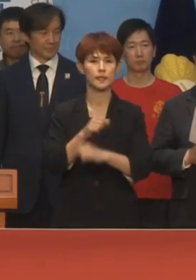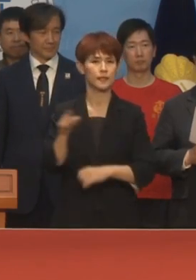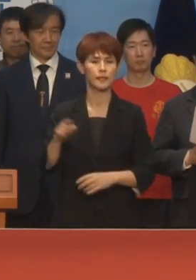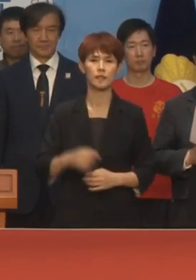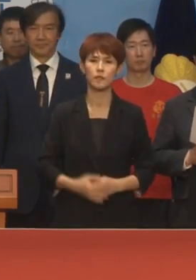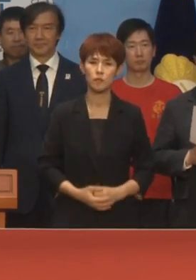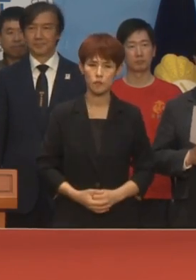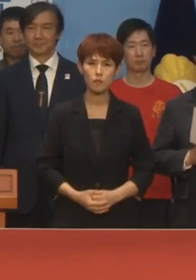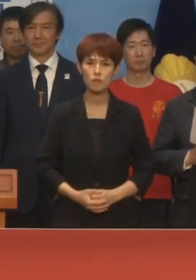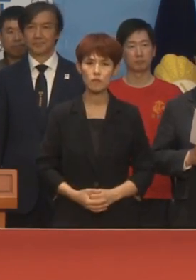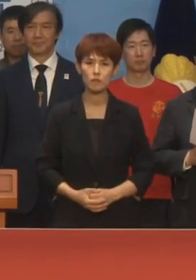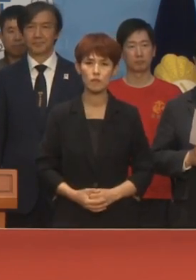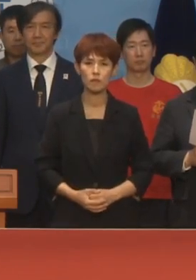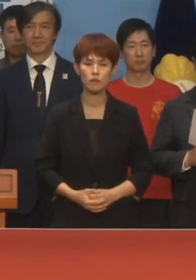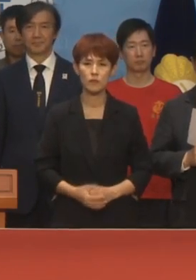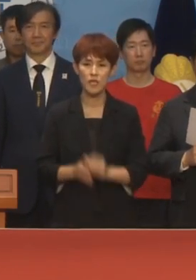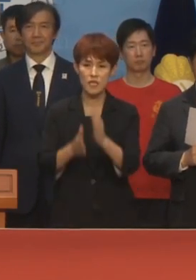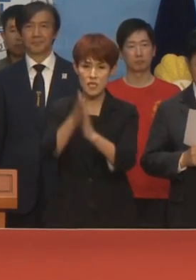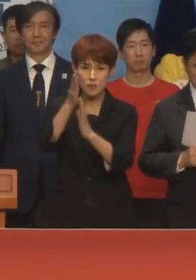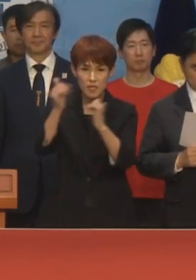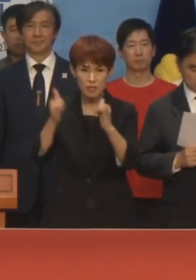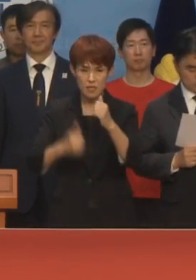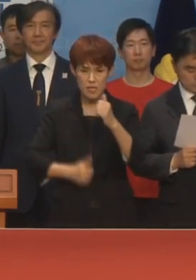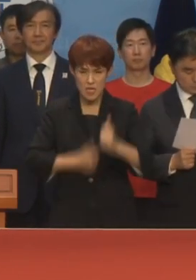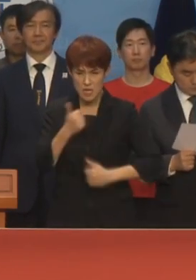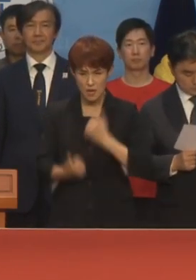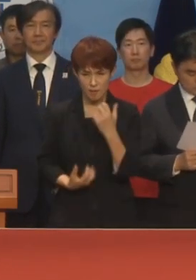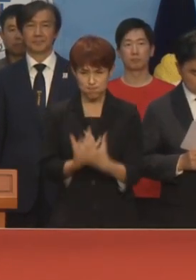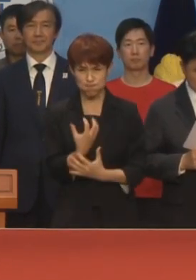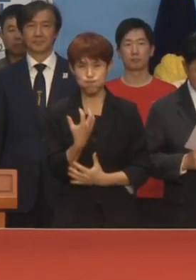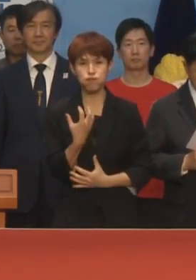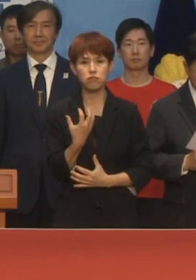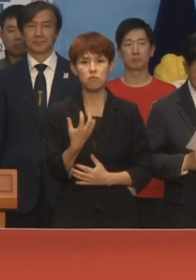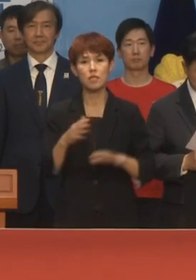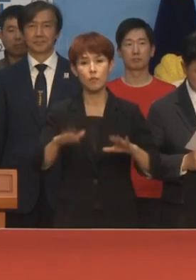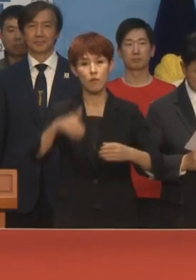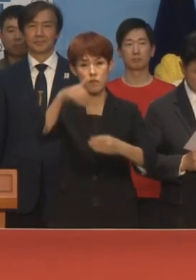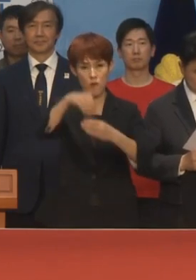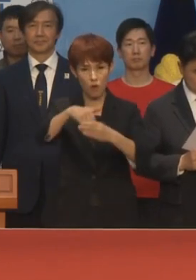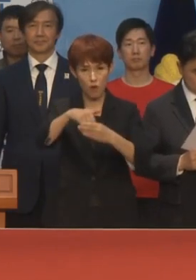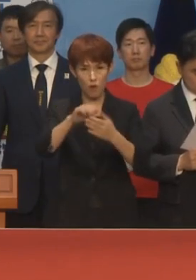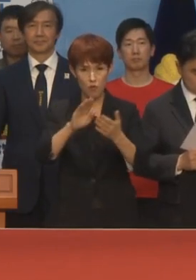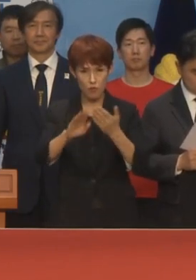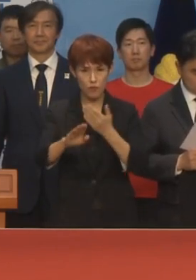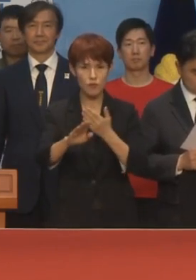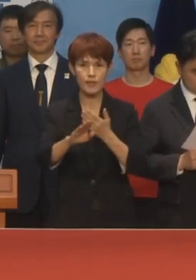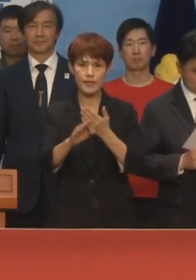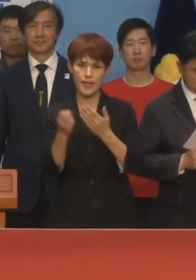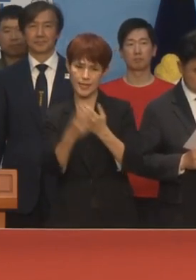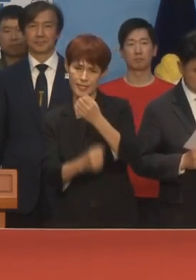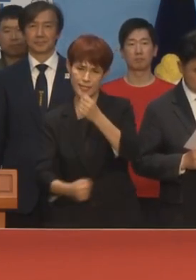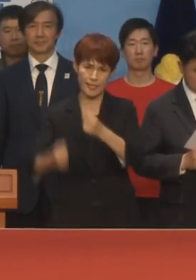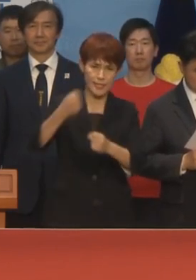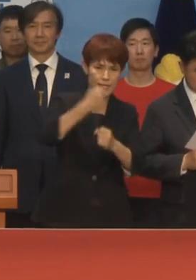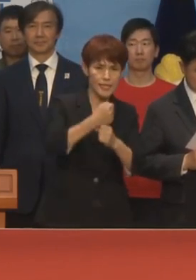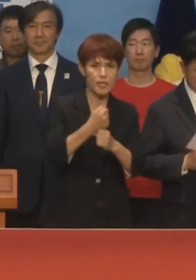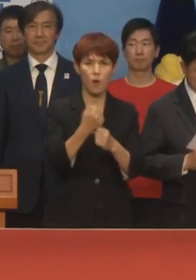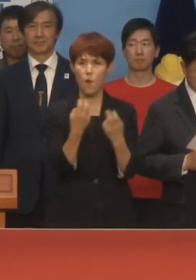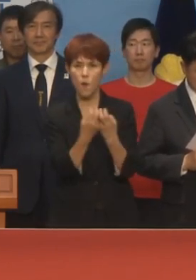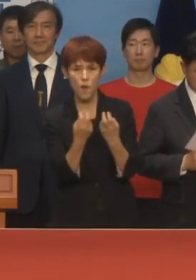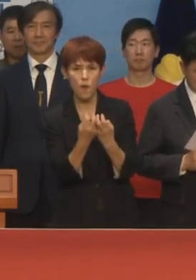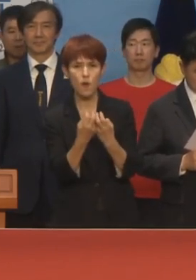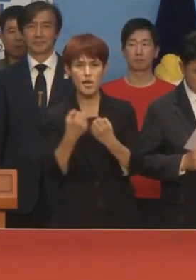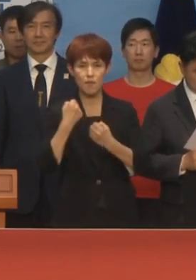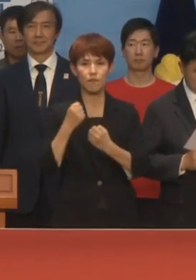만들었습니다. 시민들은 이 분노를 모아 이번 선거 이후 상황을 바로잡을 힘과 명분을